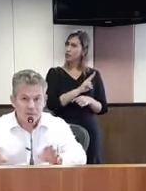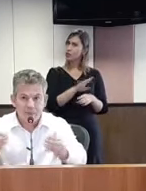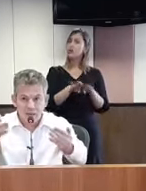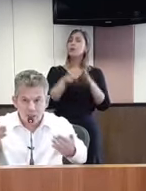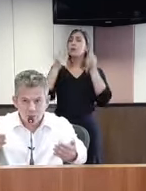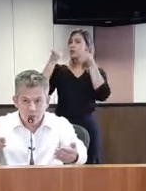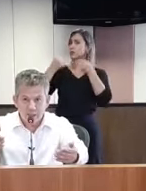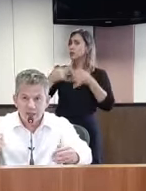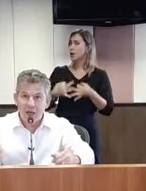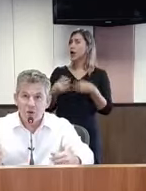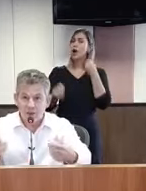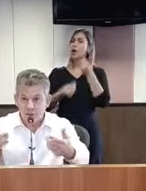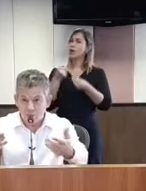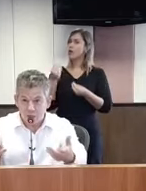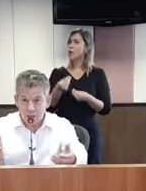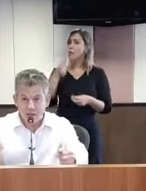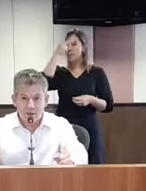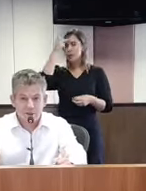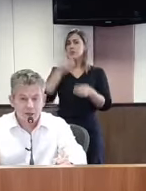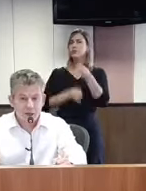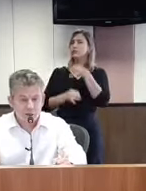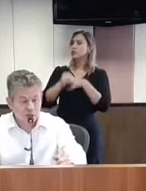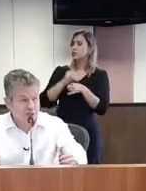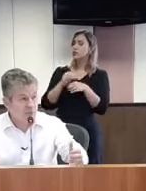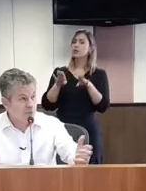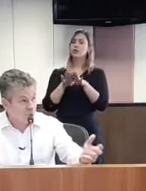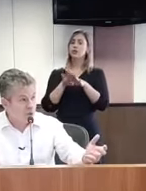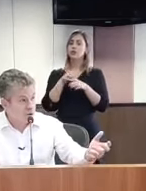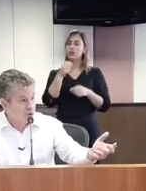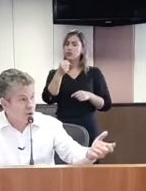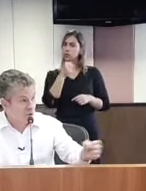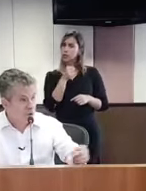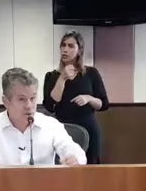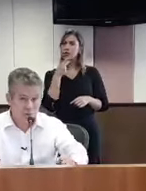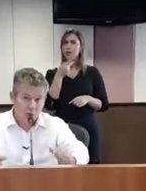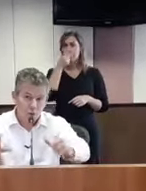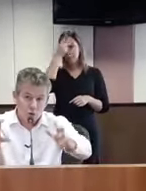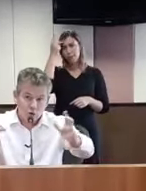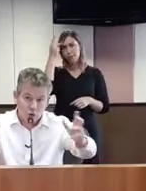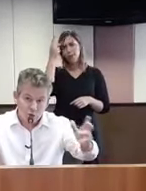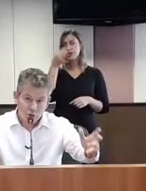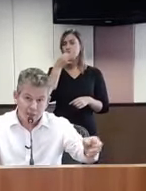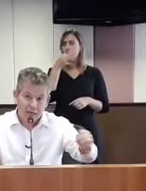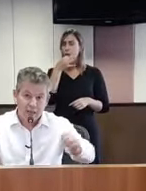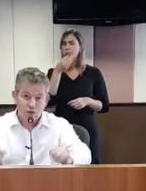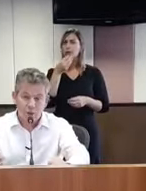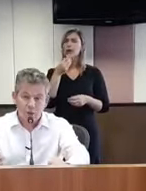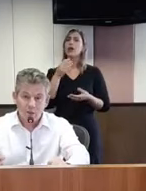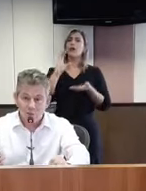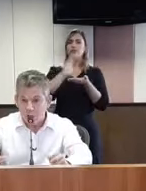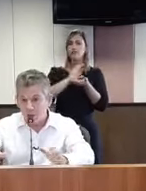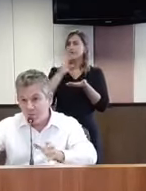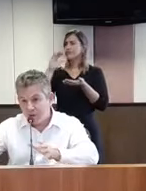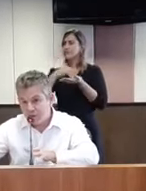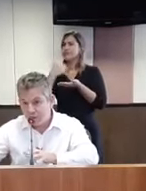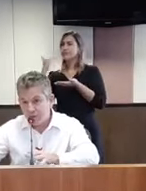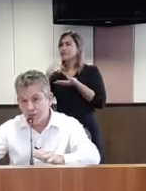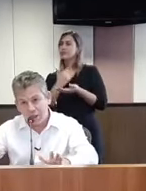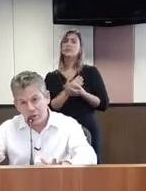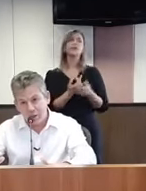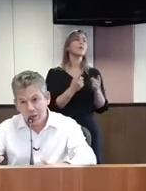explicar aos internautas, aos jornalistas, a gente recebe muitas sugestões, por que não constrói no estádio? Por que não